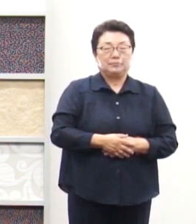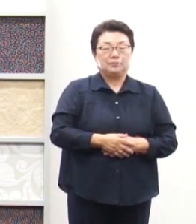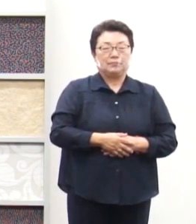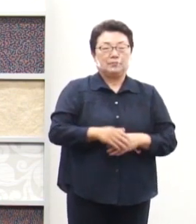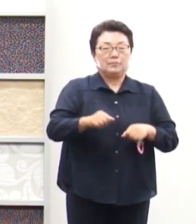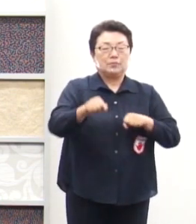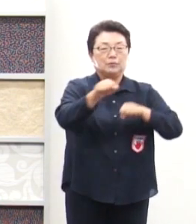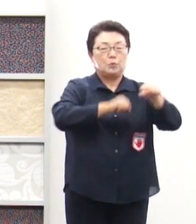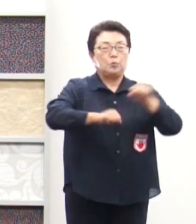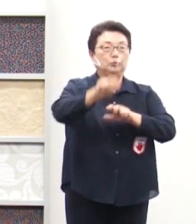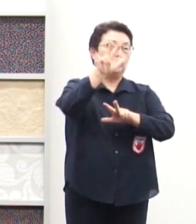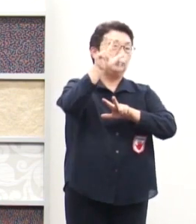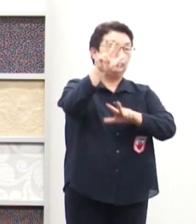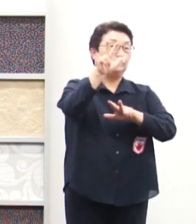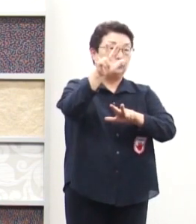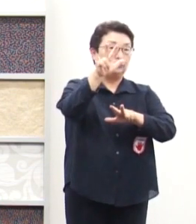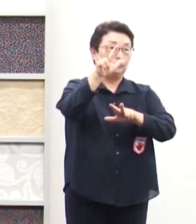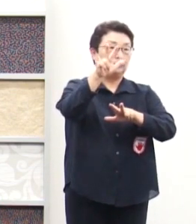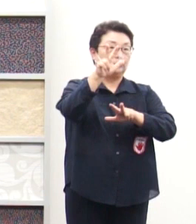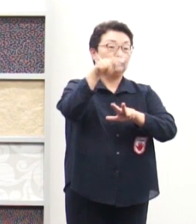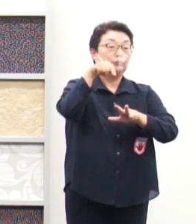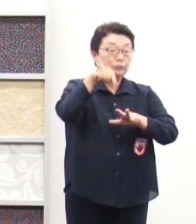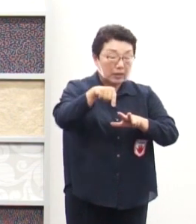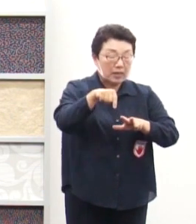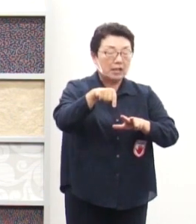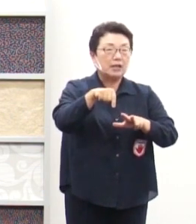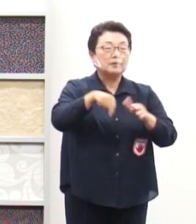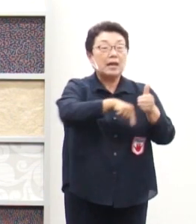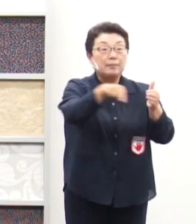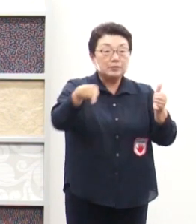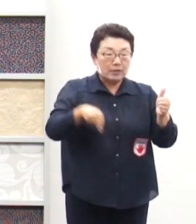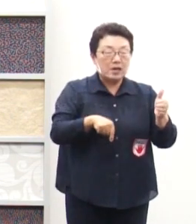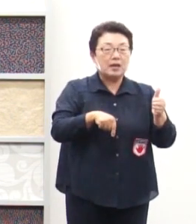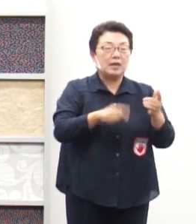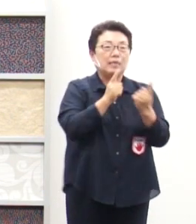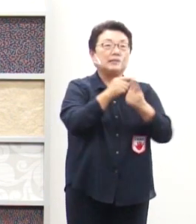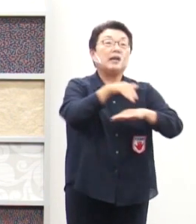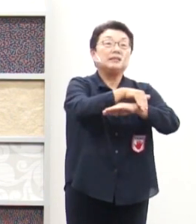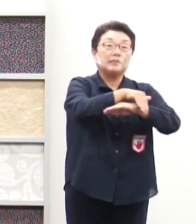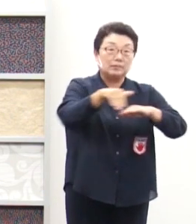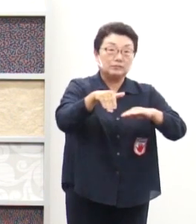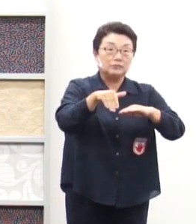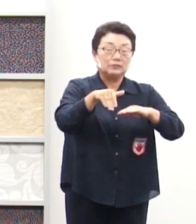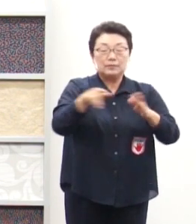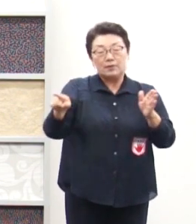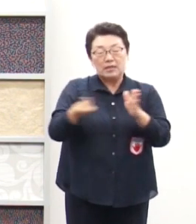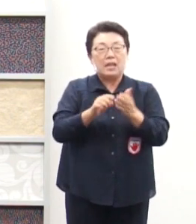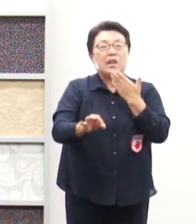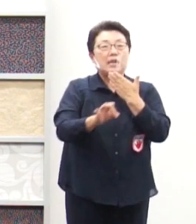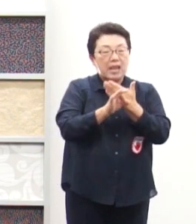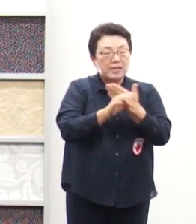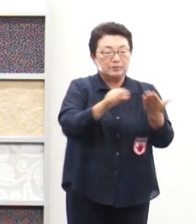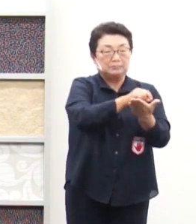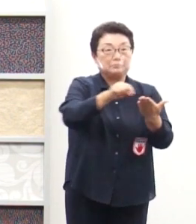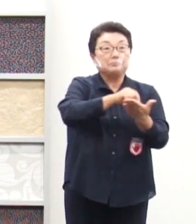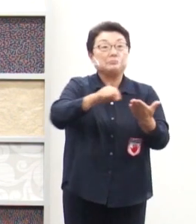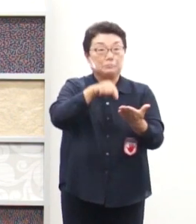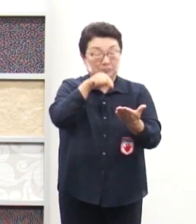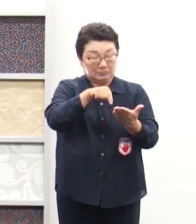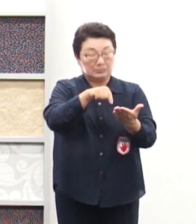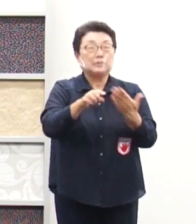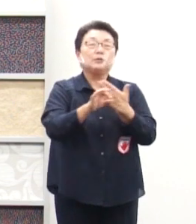行動規範のひな型には、基本的な感染症対策のほか、これまでの感染事例を踏まえまして、例え